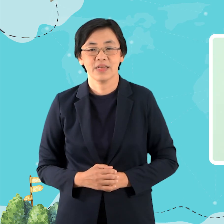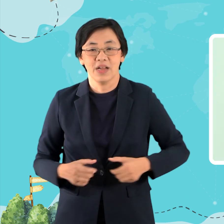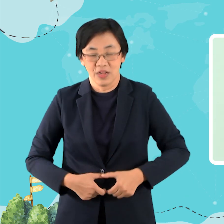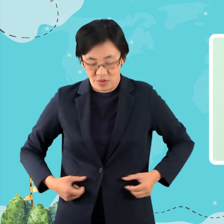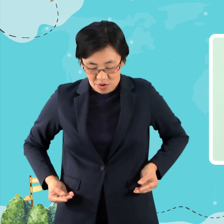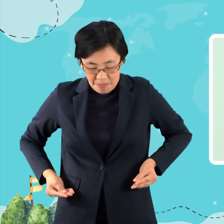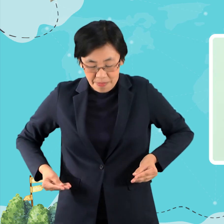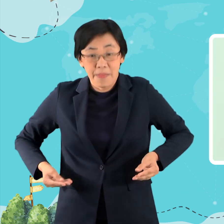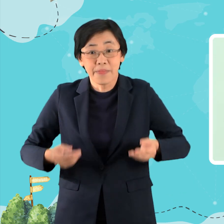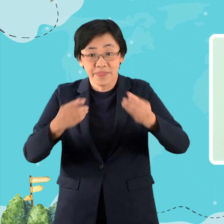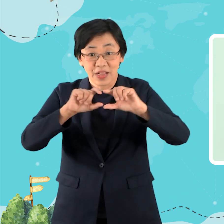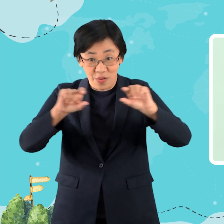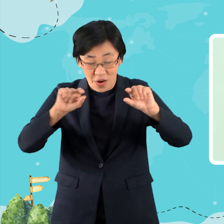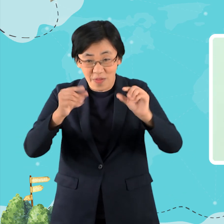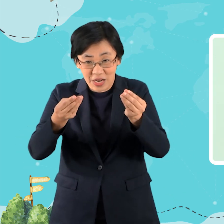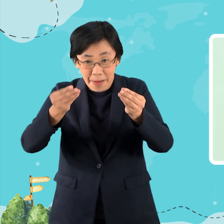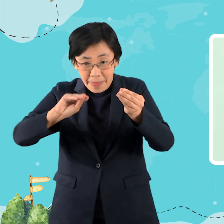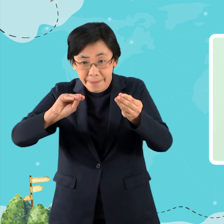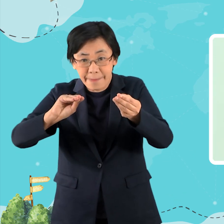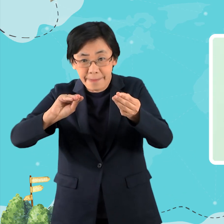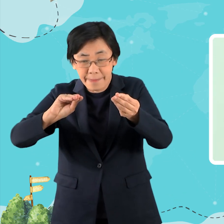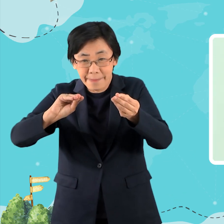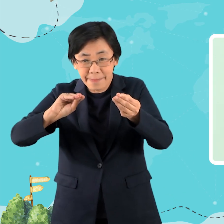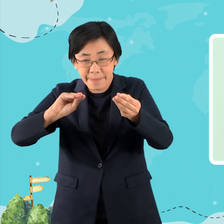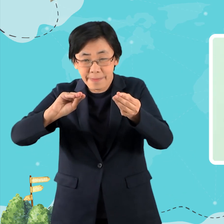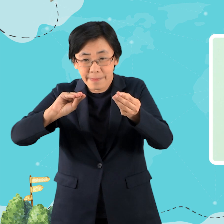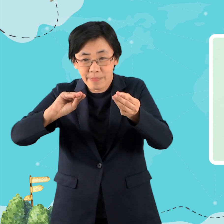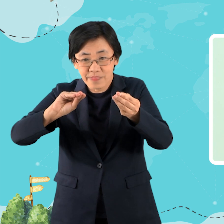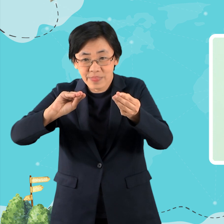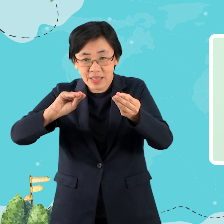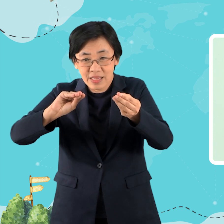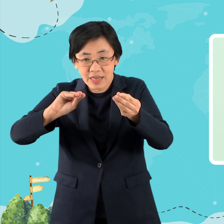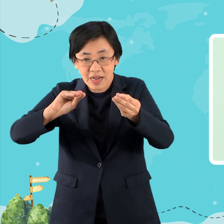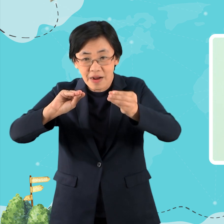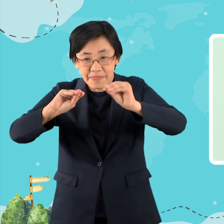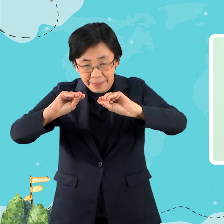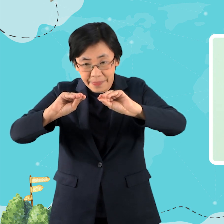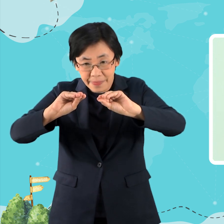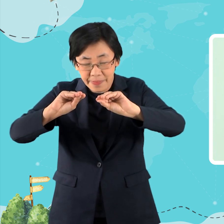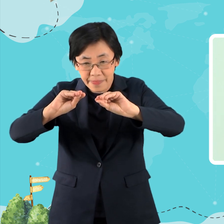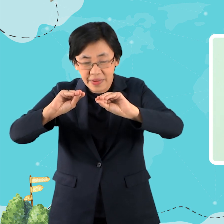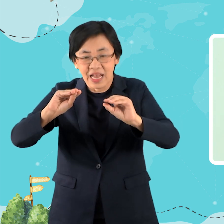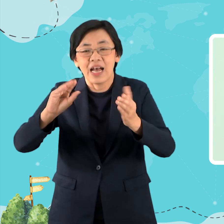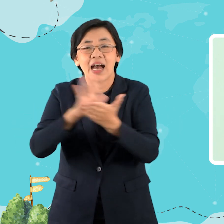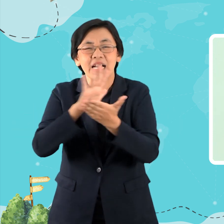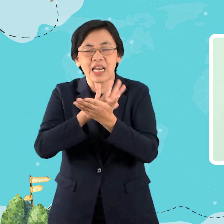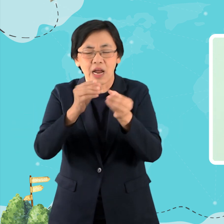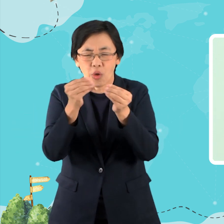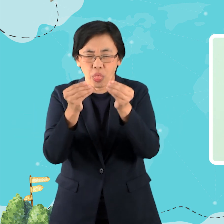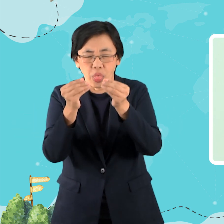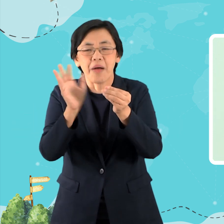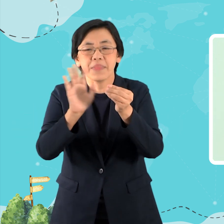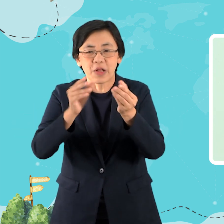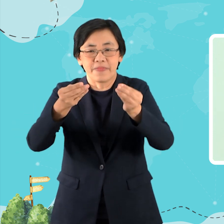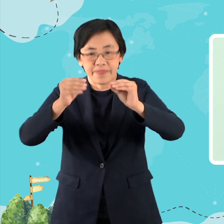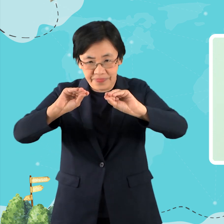ตรงขอบตรงนี้เราสามารถที่จะพับล็อกได้นะครับเช่นพับลงมาล็อกไม่ให้กระด